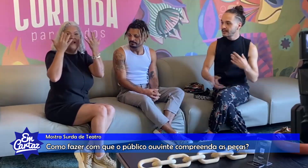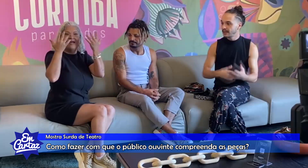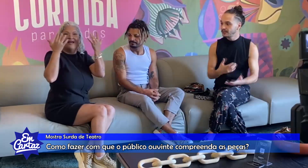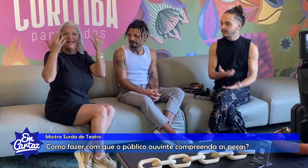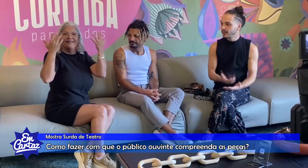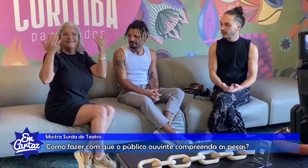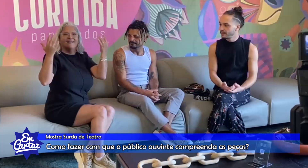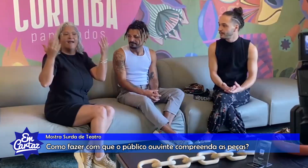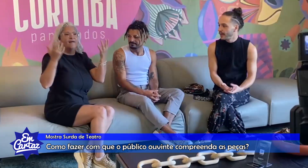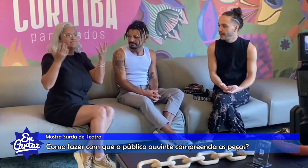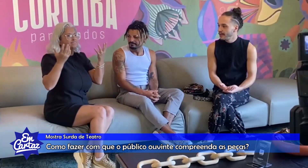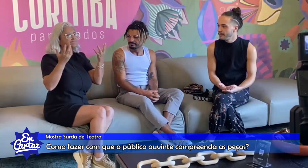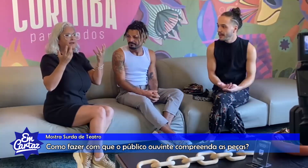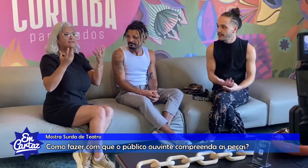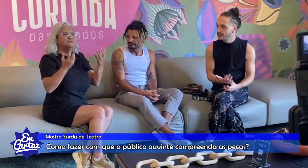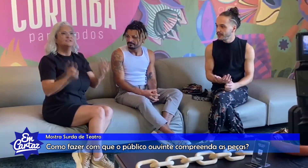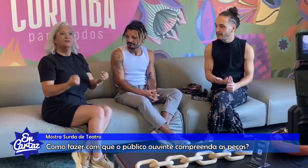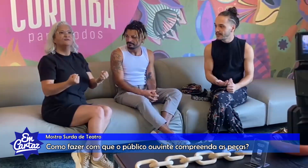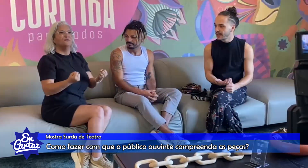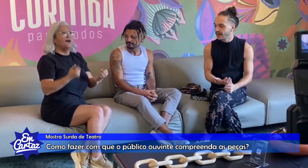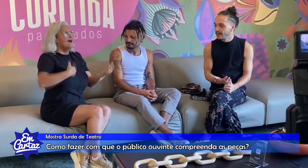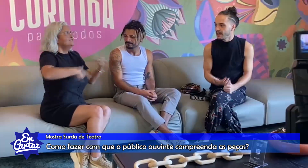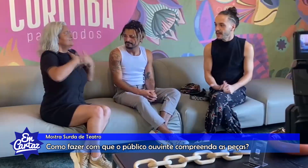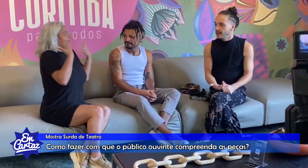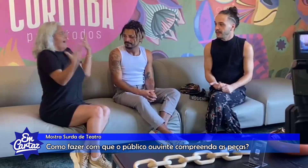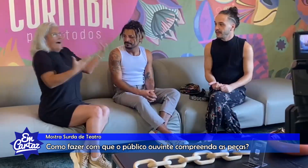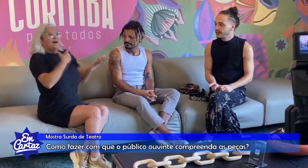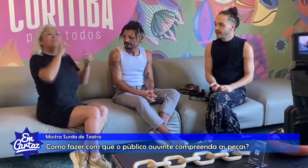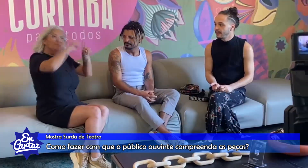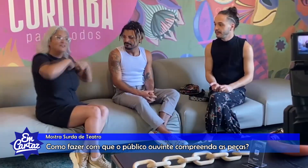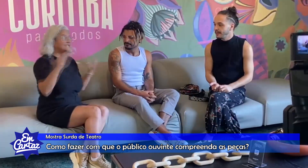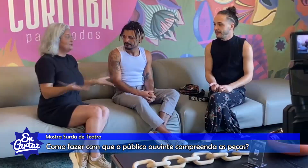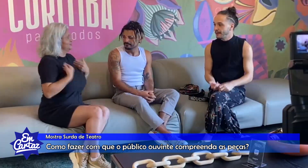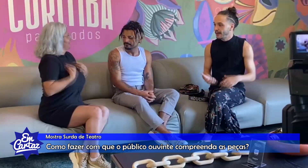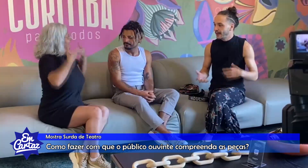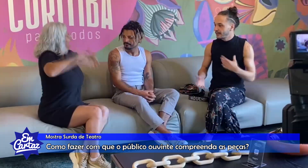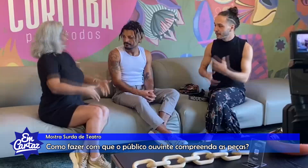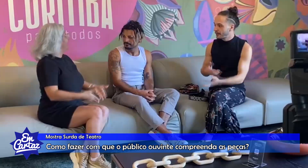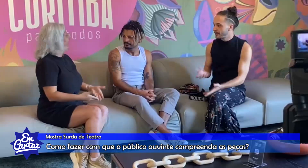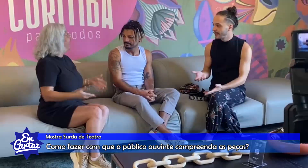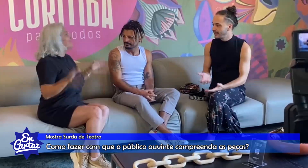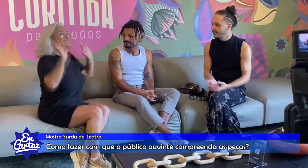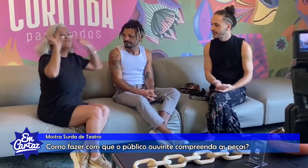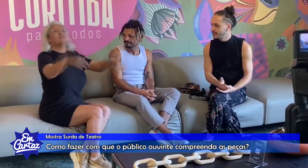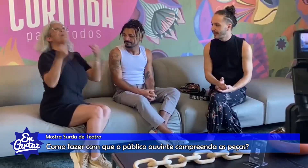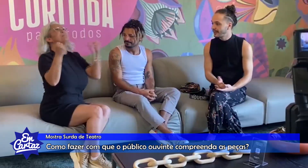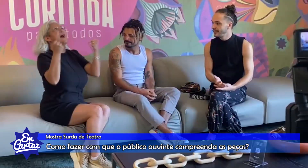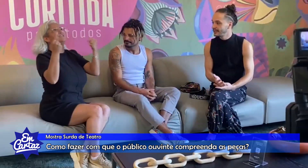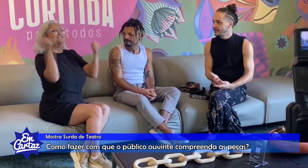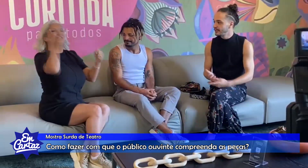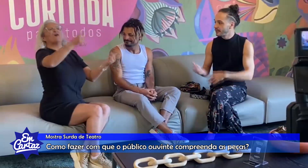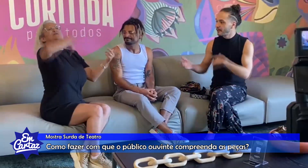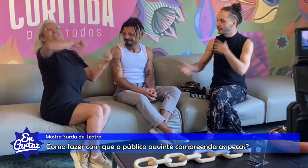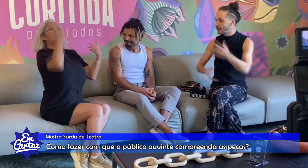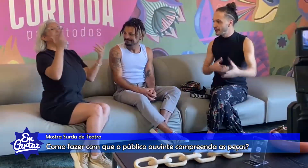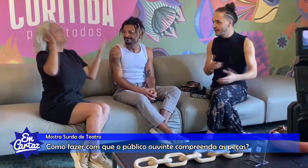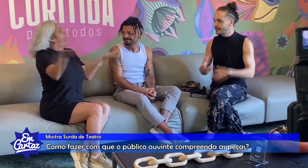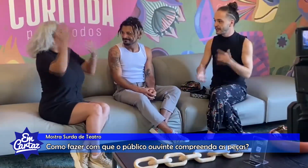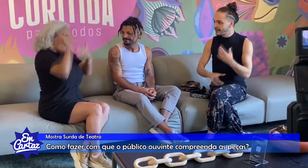acessar meios de viabilizar. E que, enfim, né, essa oportunidade da gente estar aqui, a gente convidou,